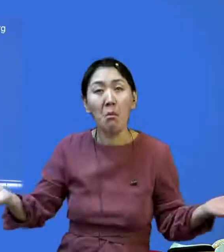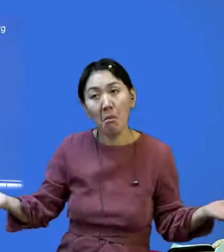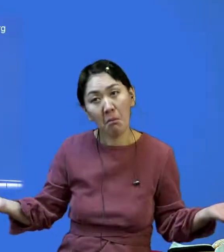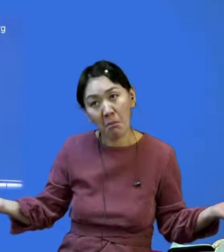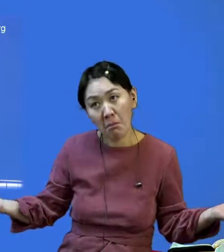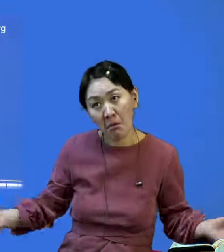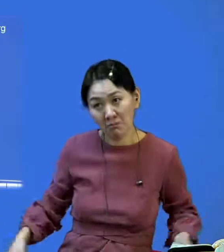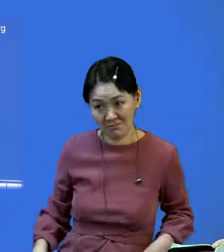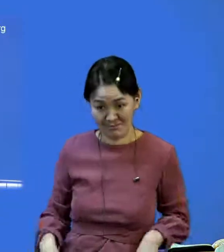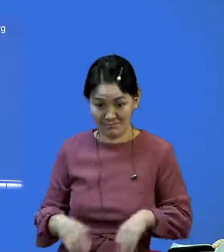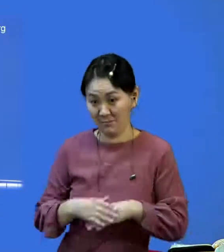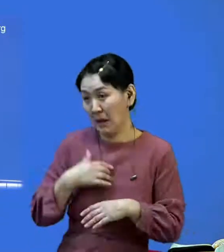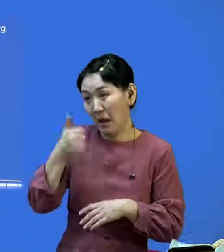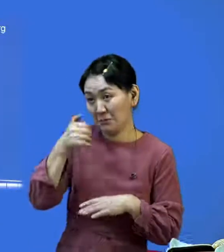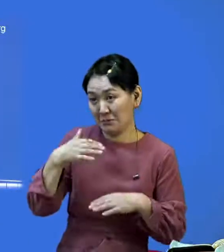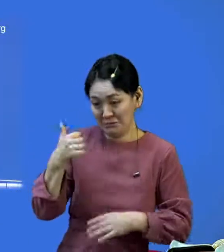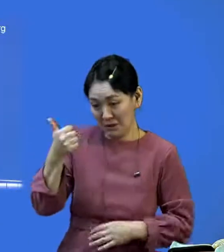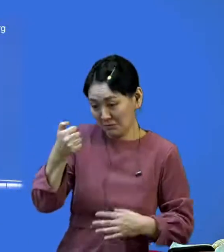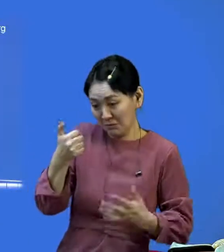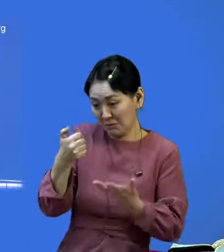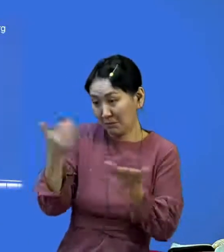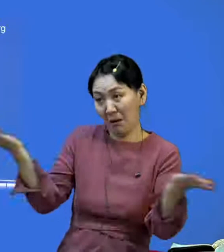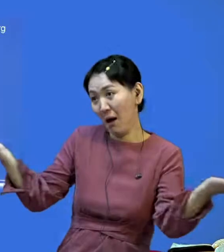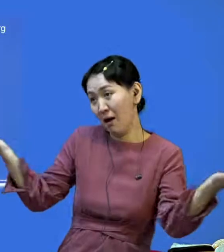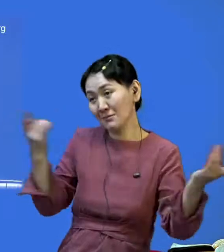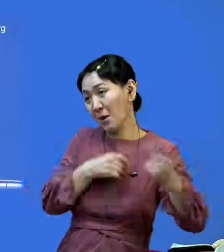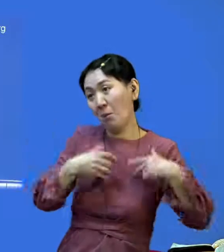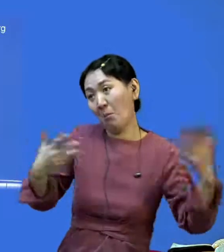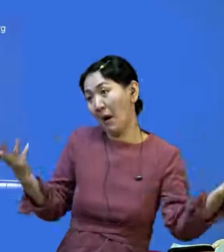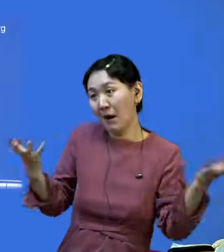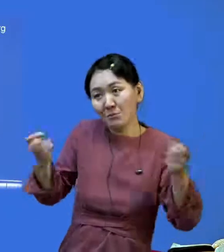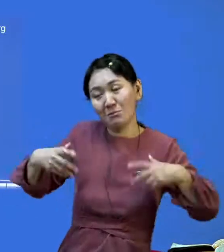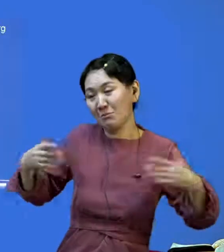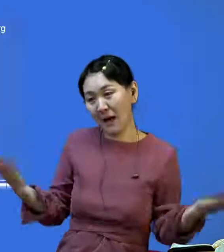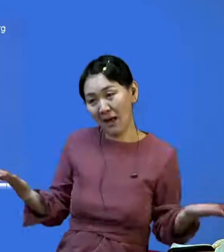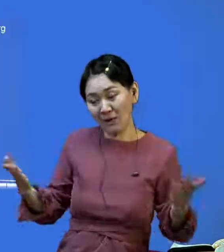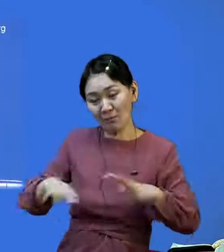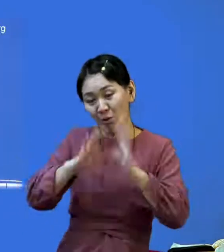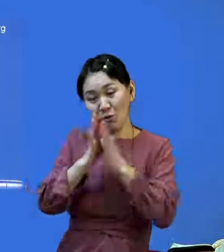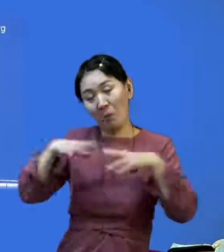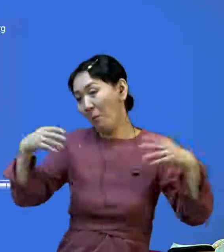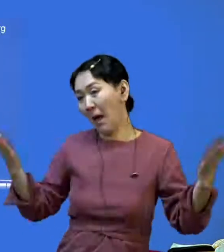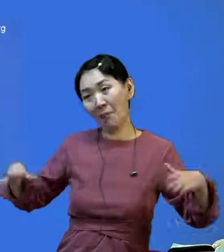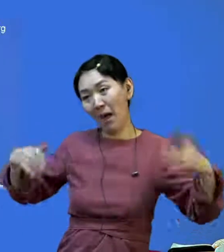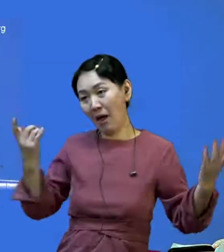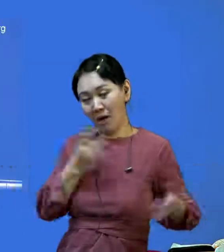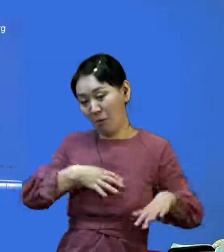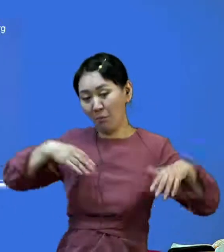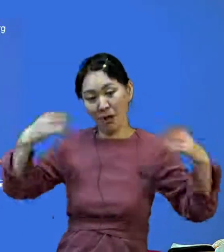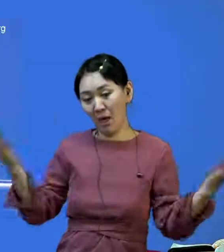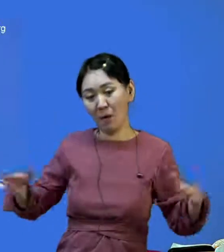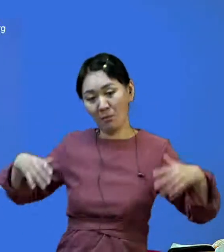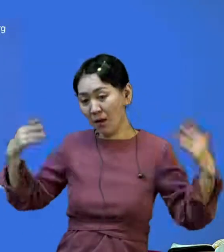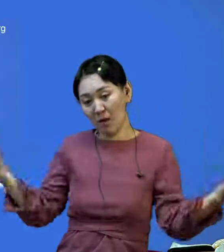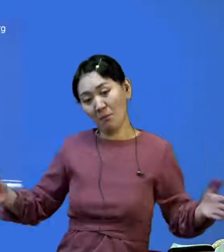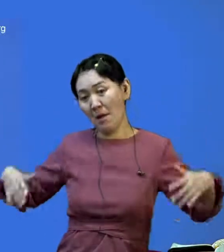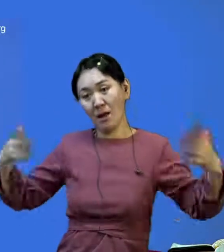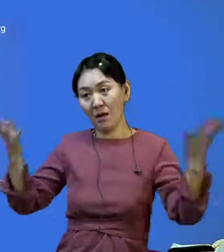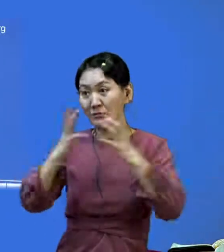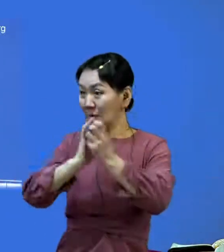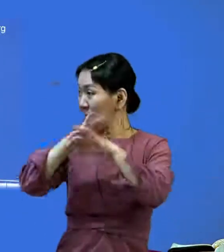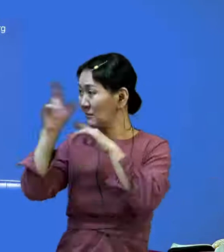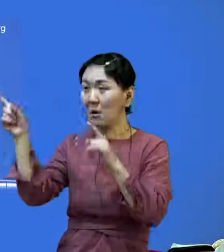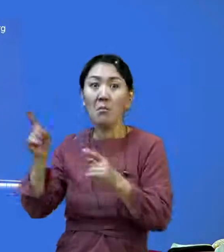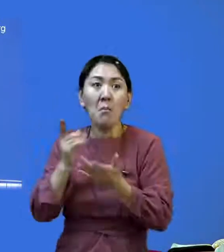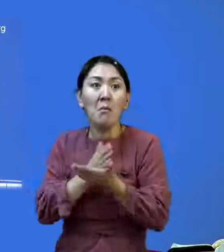Олон байлгүй ах дээ асаагур ч байхгүй, санаа зовох юм ч байхгүй, атарах юм ч байхгүй, айх юм байхгүй. Энэ ертөнцийн